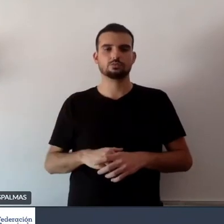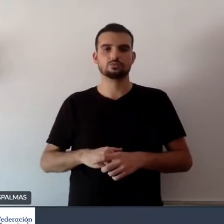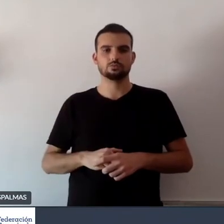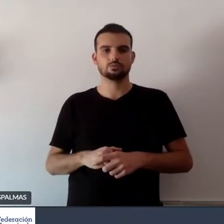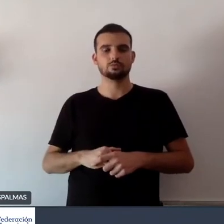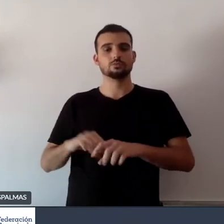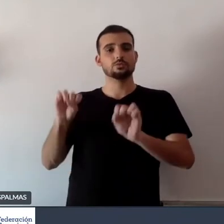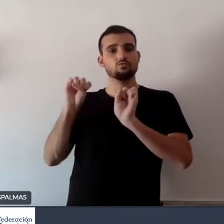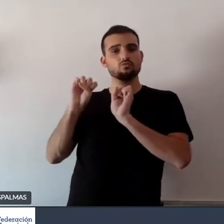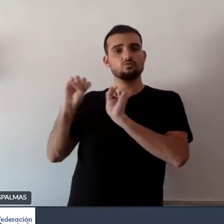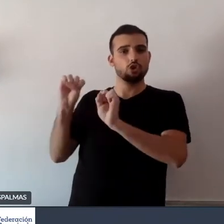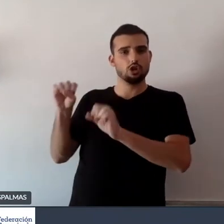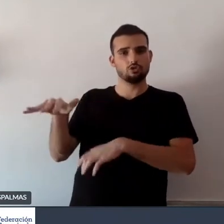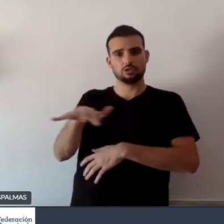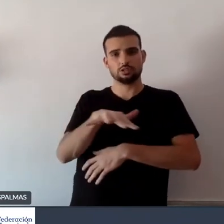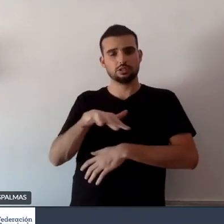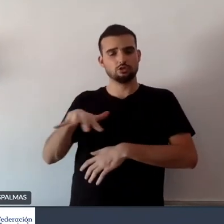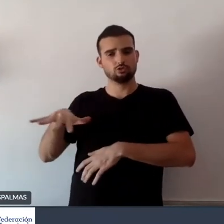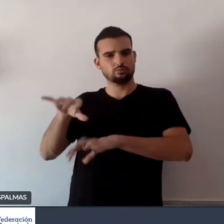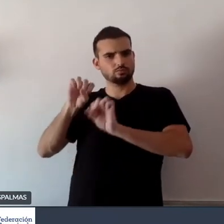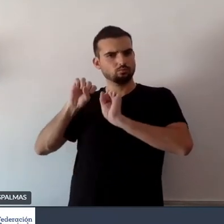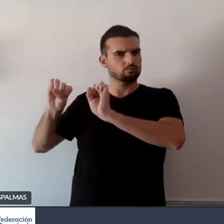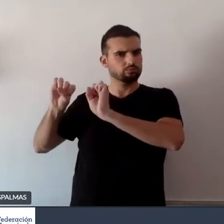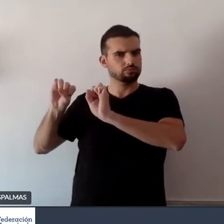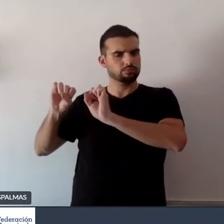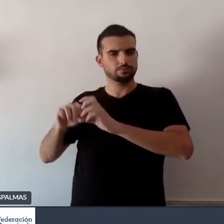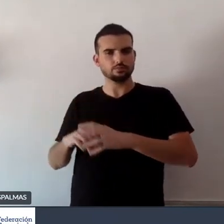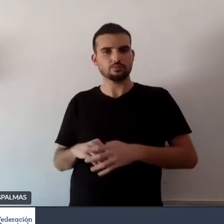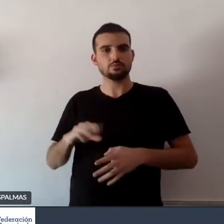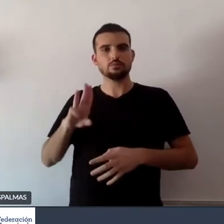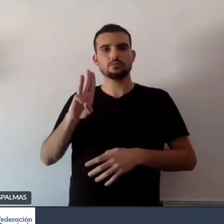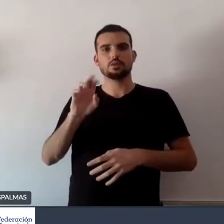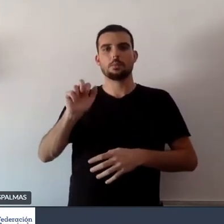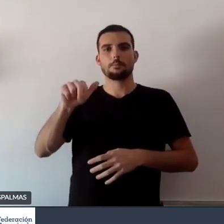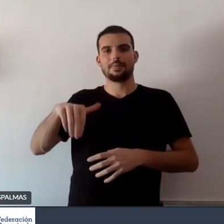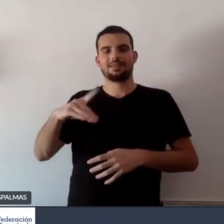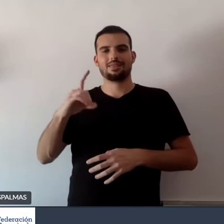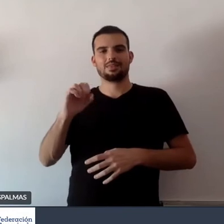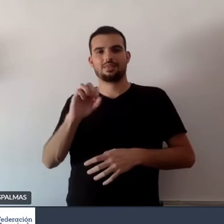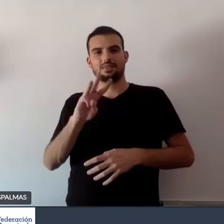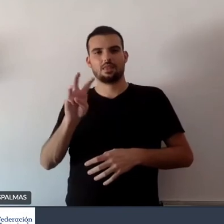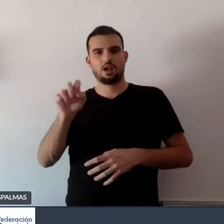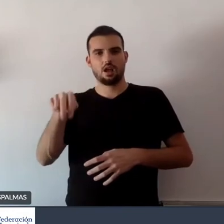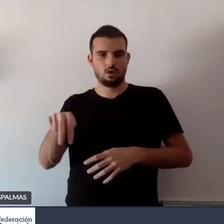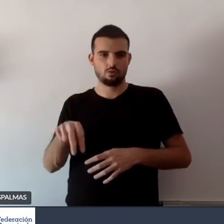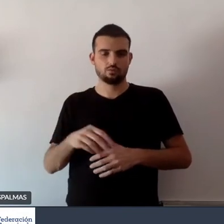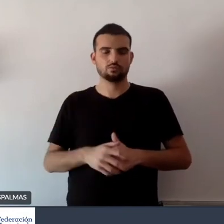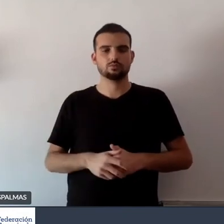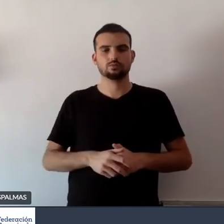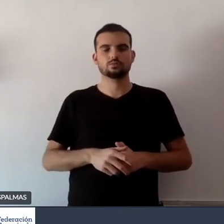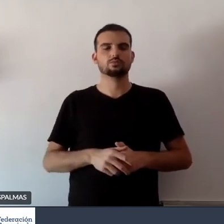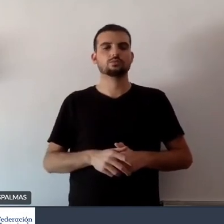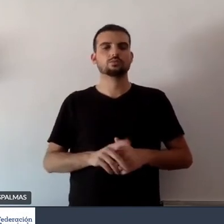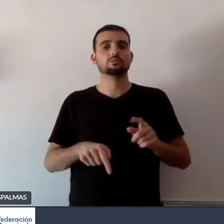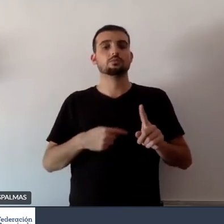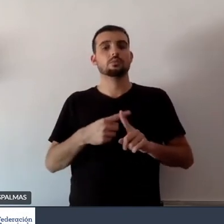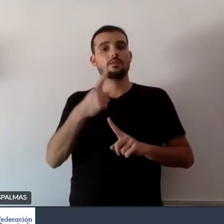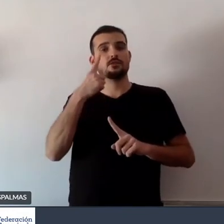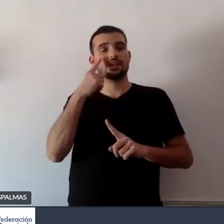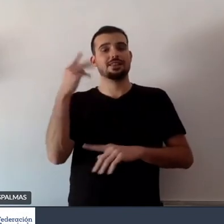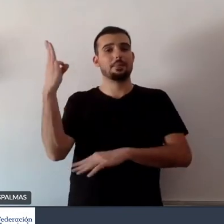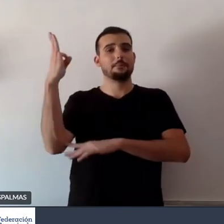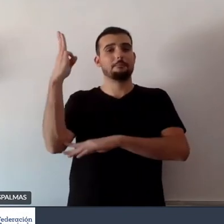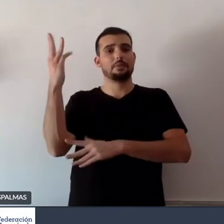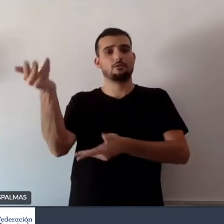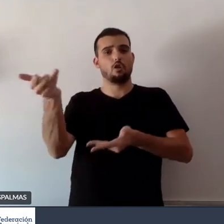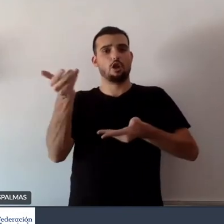Bloqueo directo en esa zona, lo amagan. Pin down para Sasu Salin. Fijaros, no hay ayuda de pivot, con lo cual Sasu Salin va